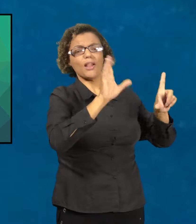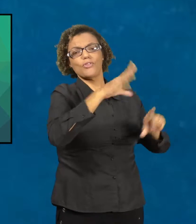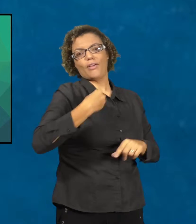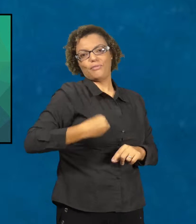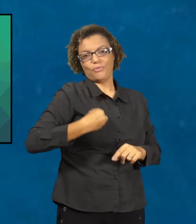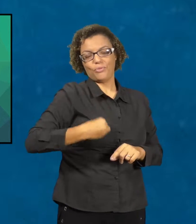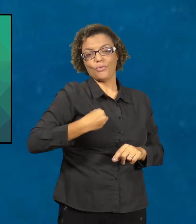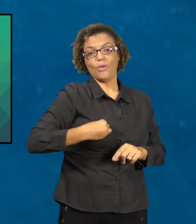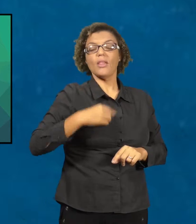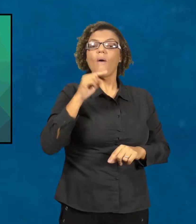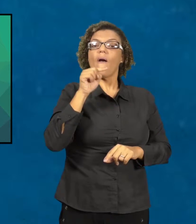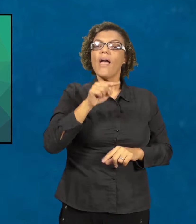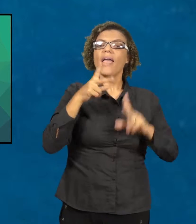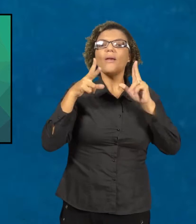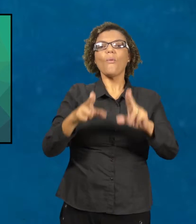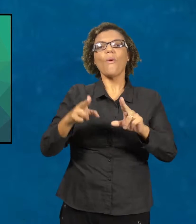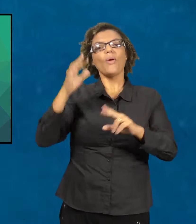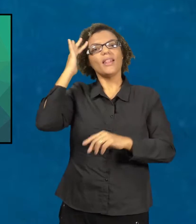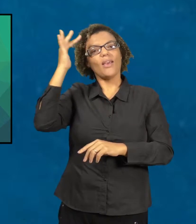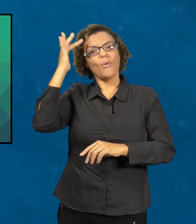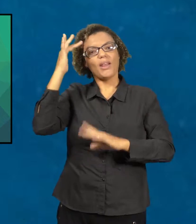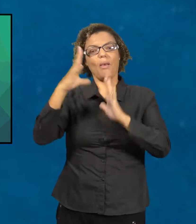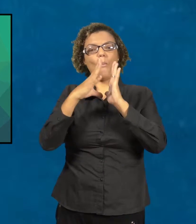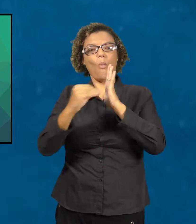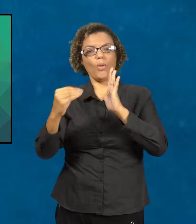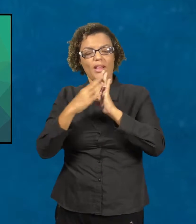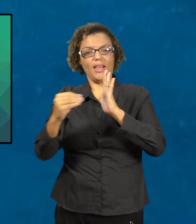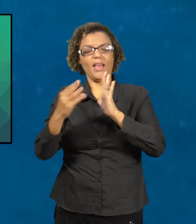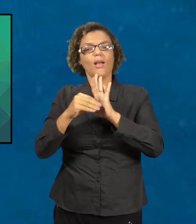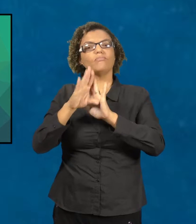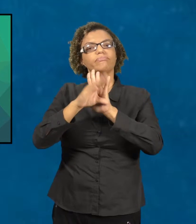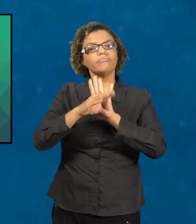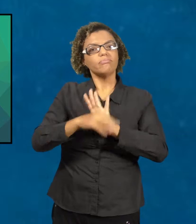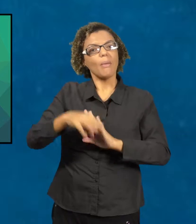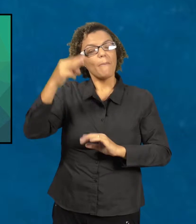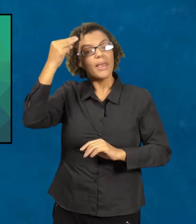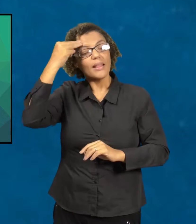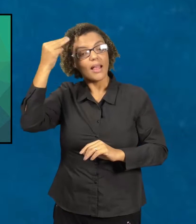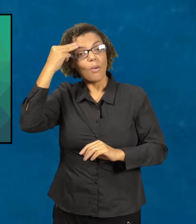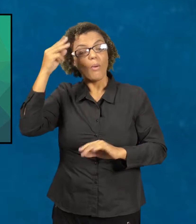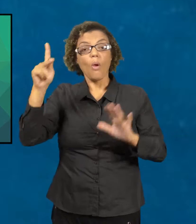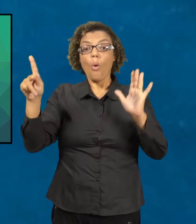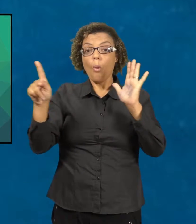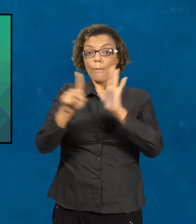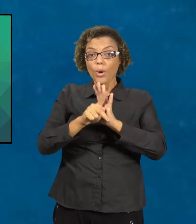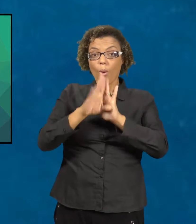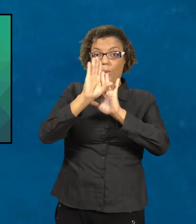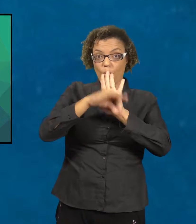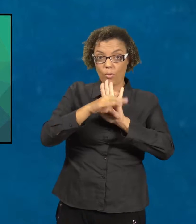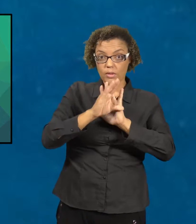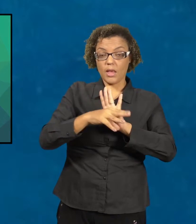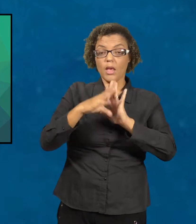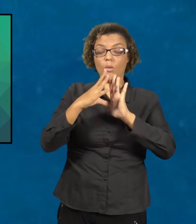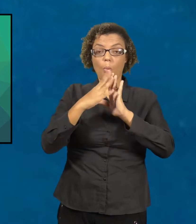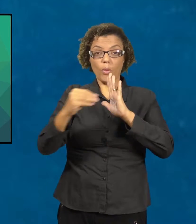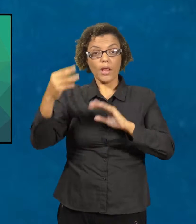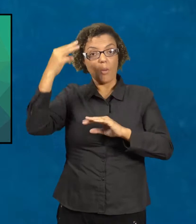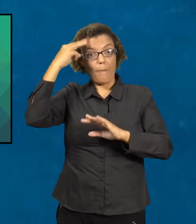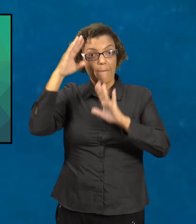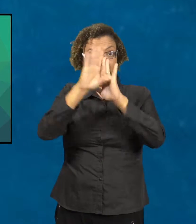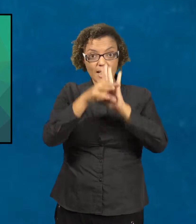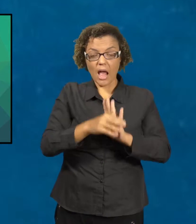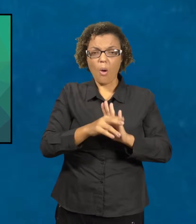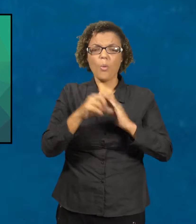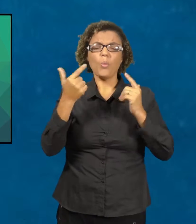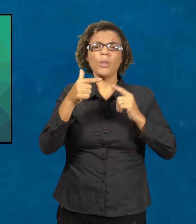a teoria dos modelos mentais. É verdade que nem o próprio conceito de modelo mental é um consenso.